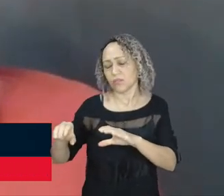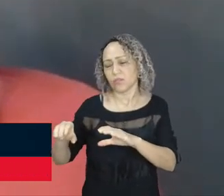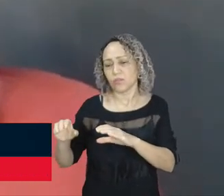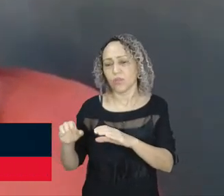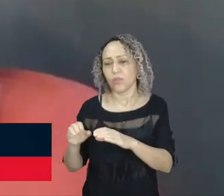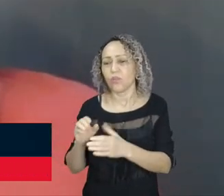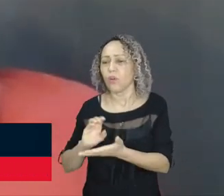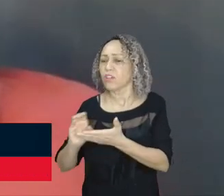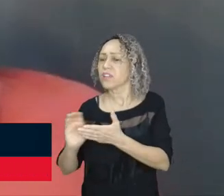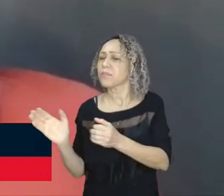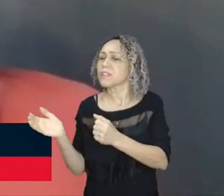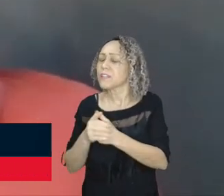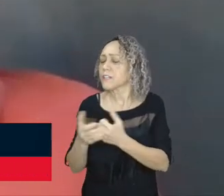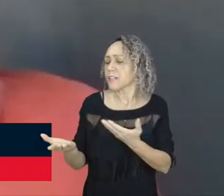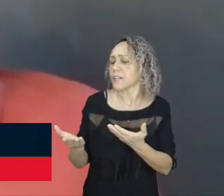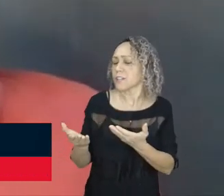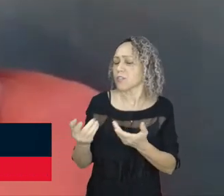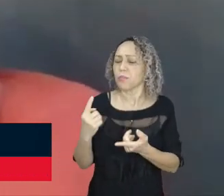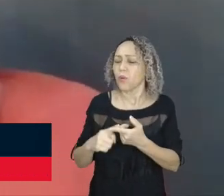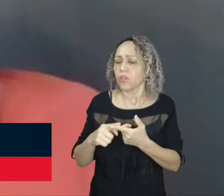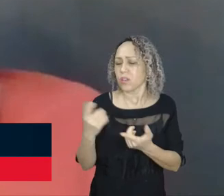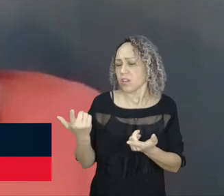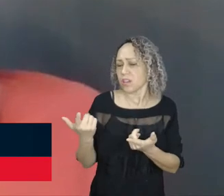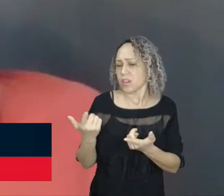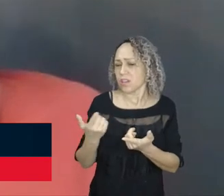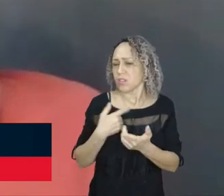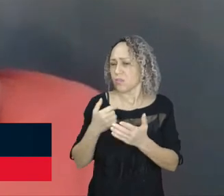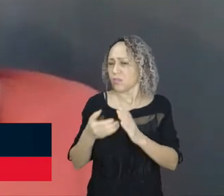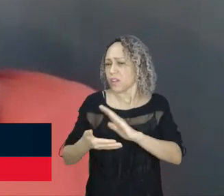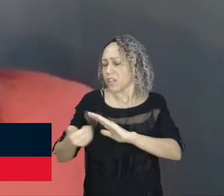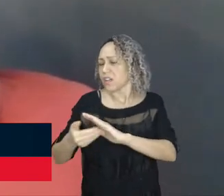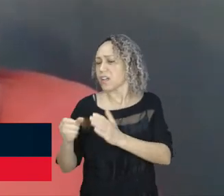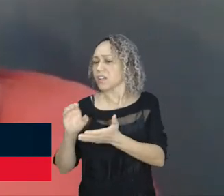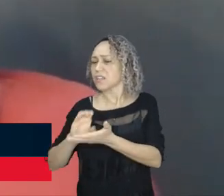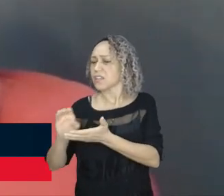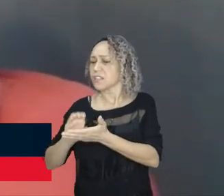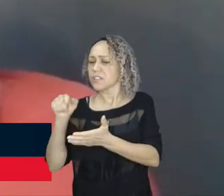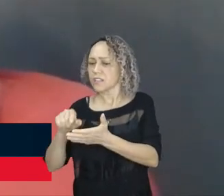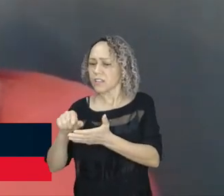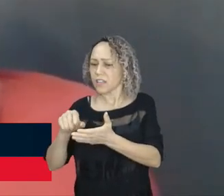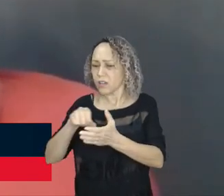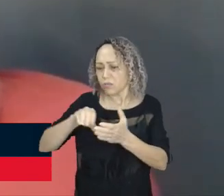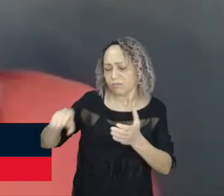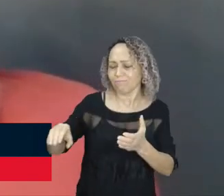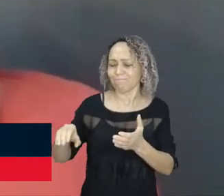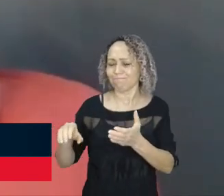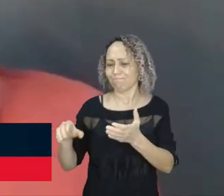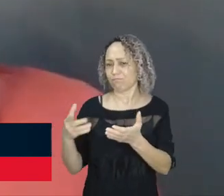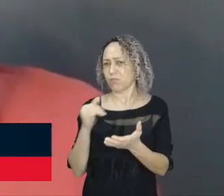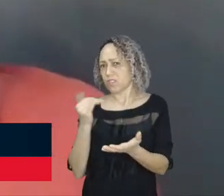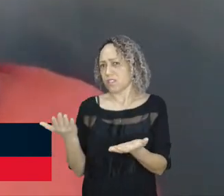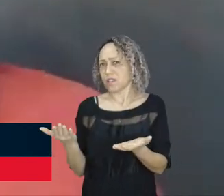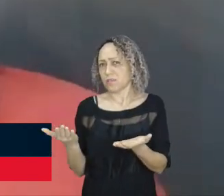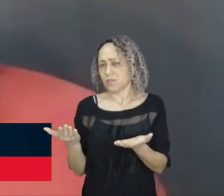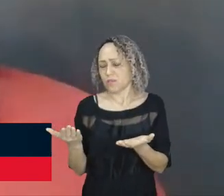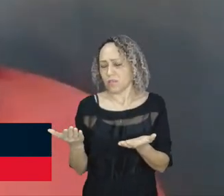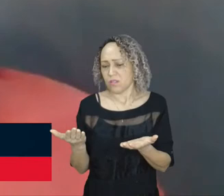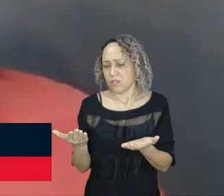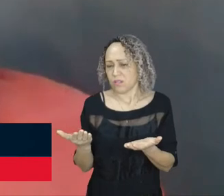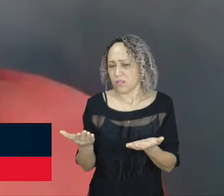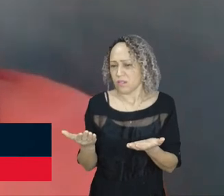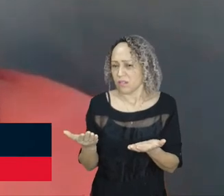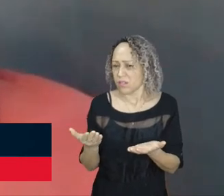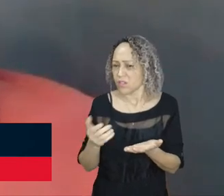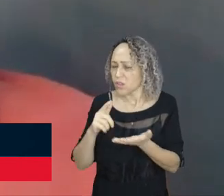para fins eleitoreiros? Nós estamos há 3 meses das eleições, menos até. E nesse período, não,